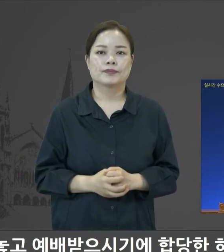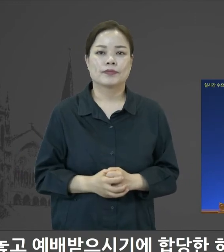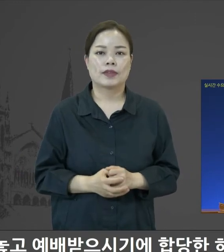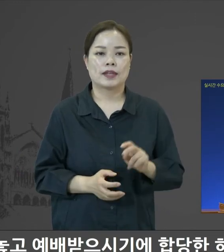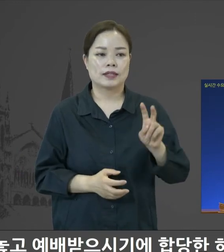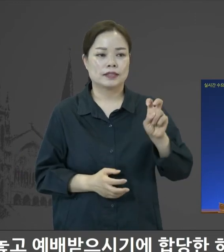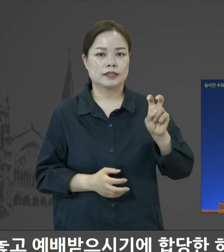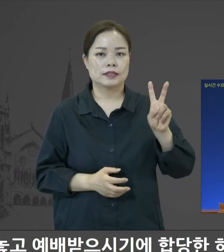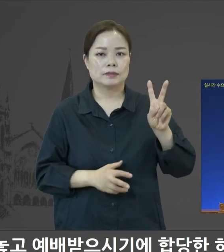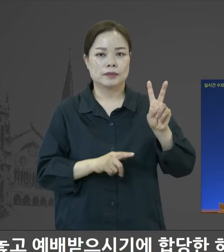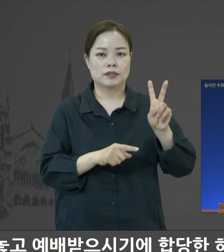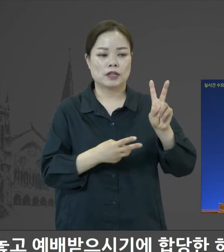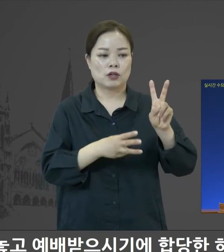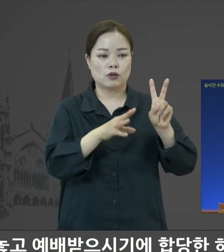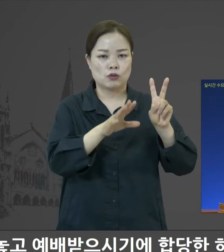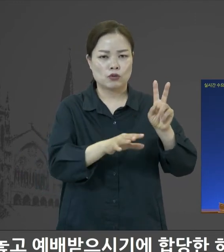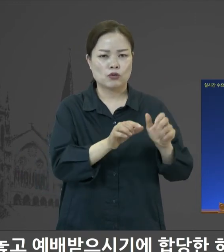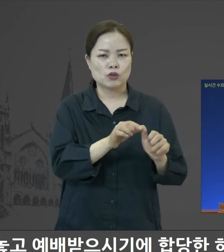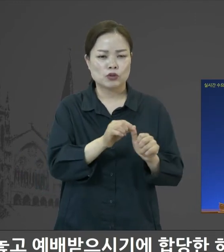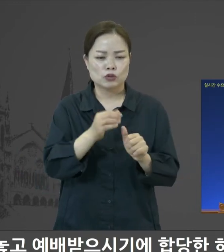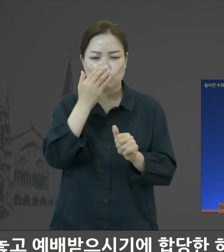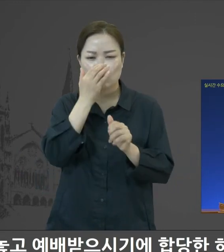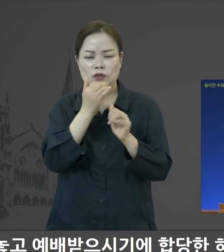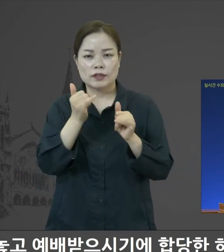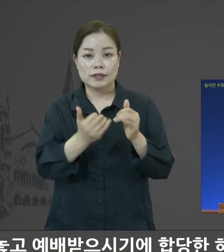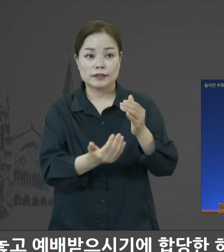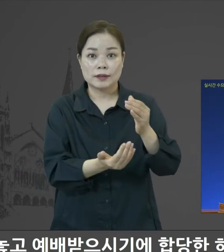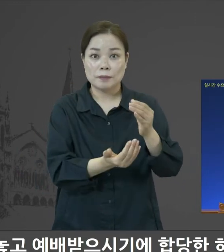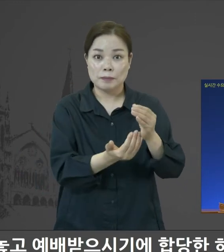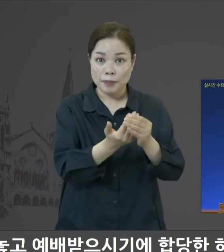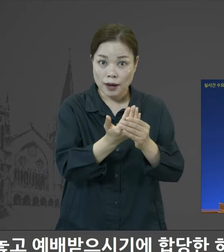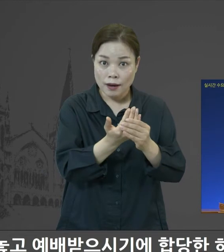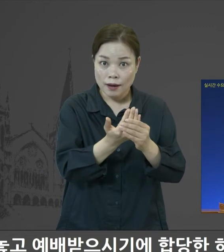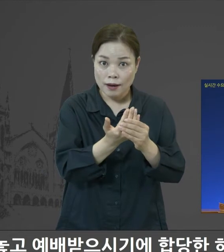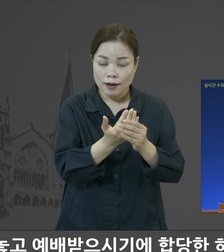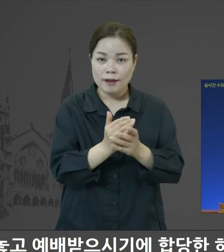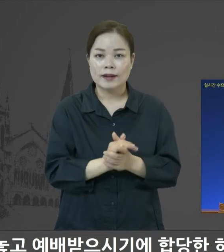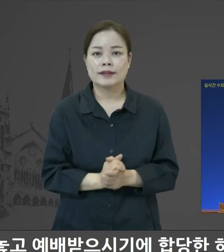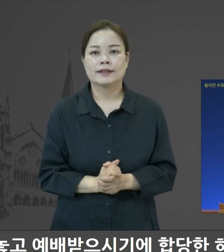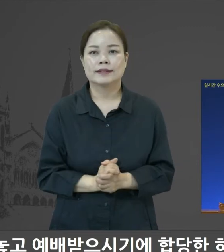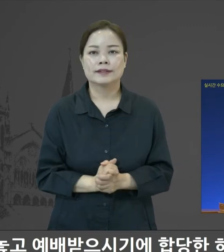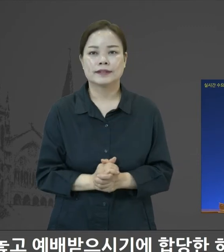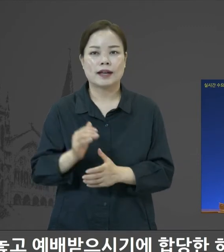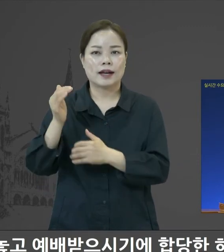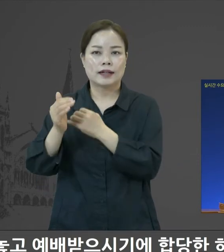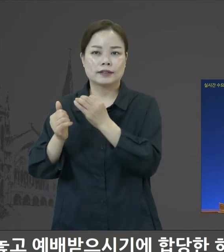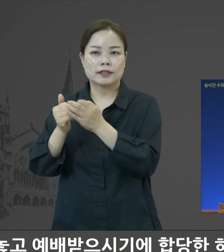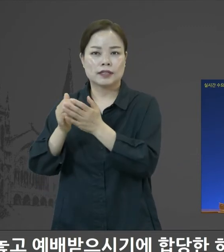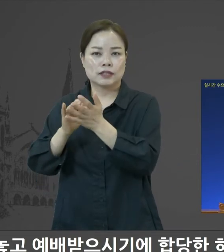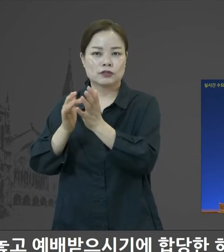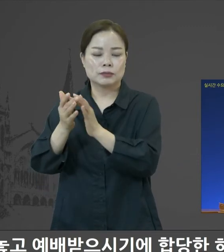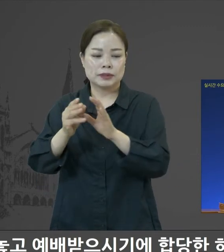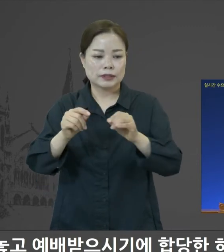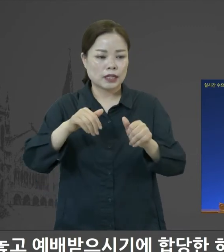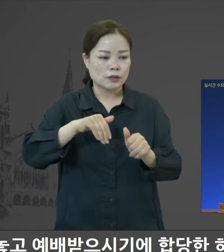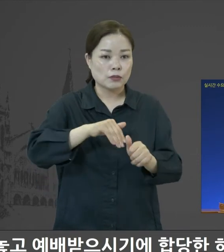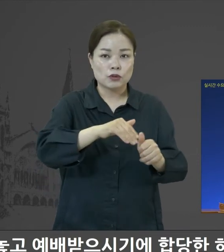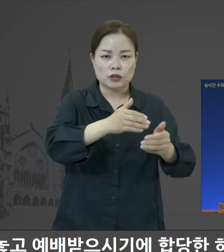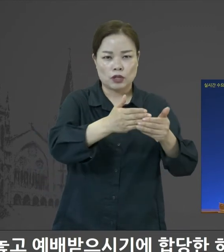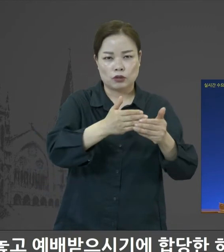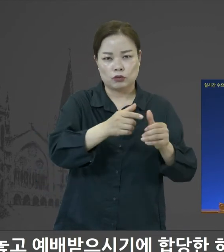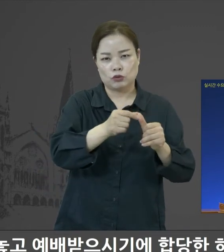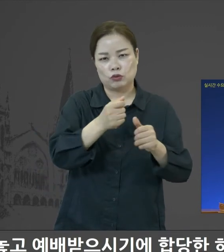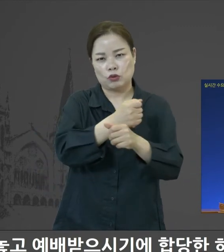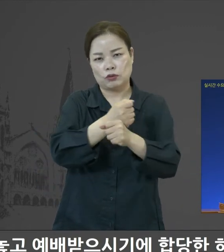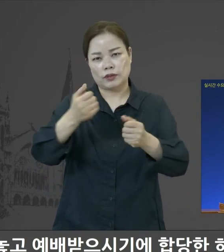22절 후반절 말씀을 보면 구원은 유대인에게서 남이라 하셨습니다. 하나님께서는 예수님을 이 땅에 보내셔서